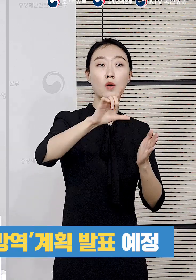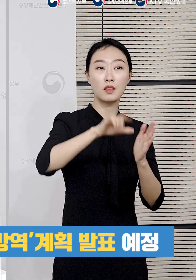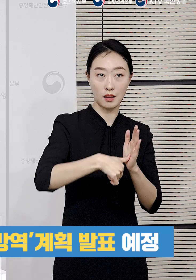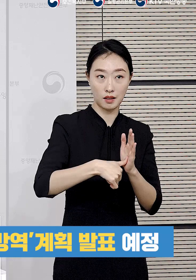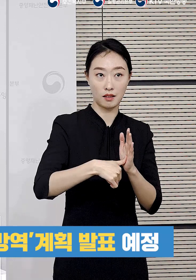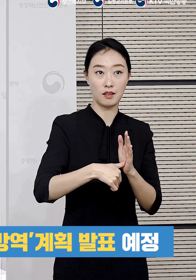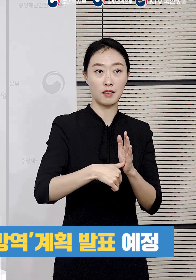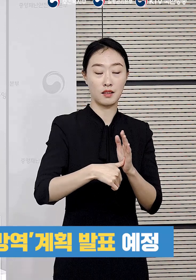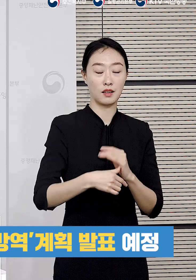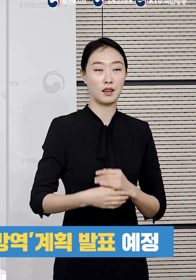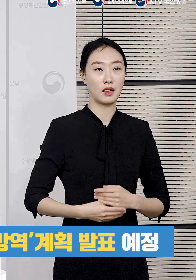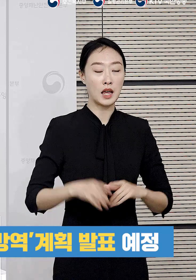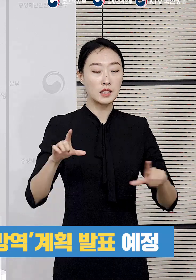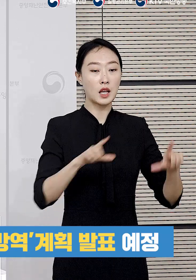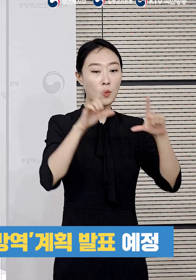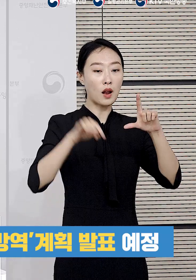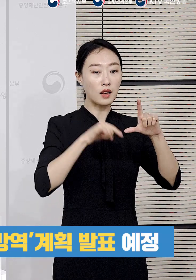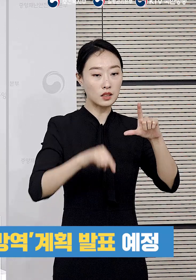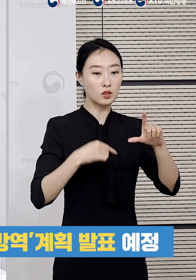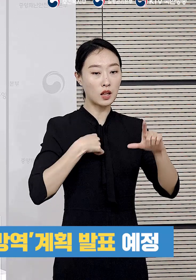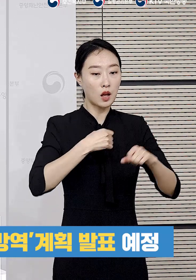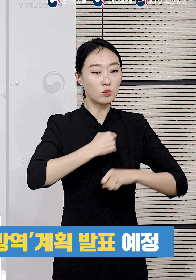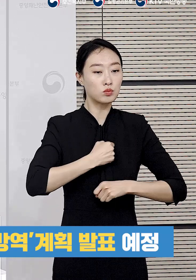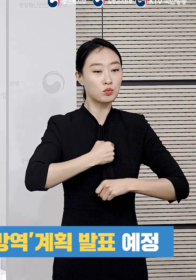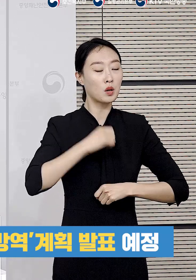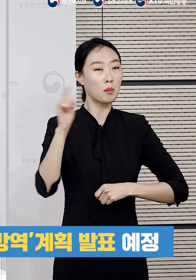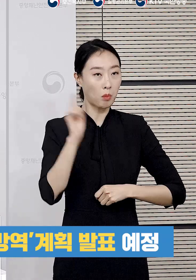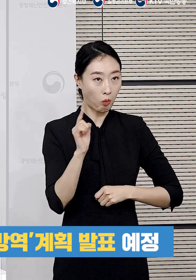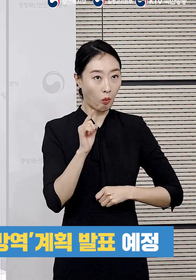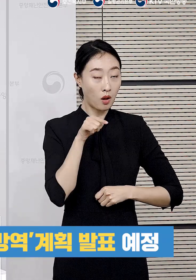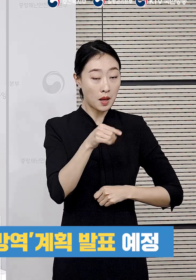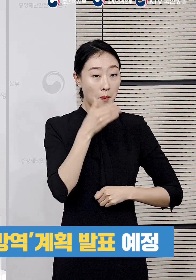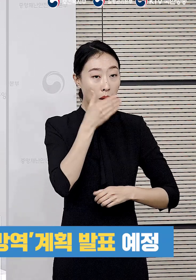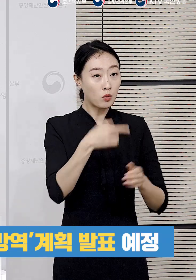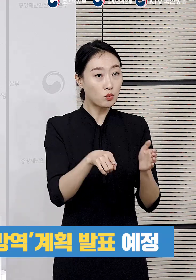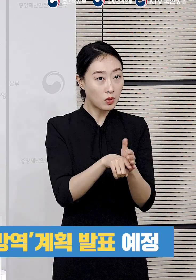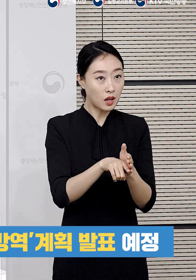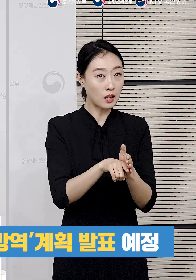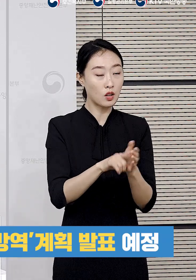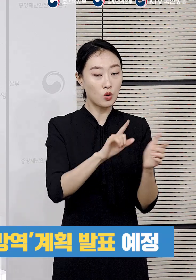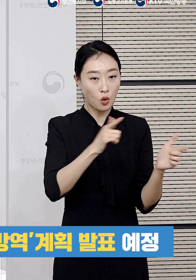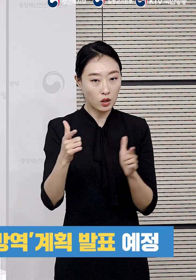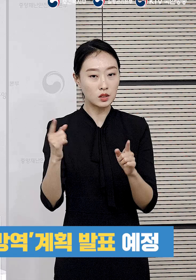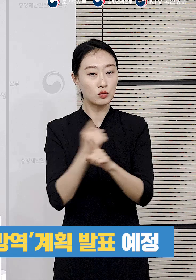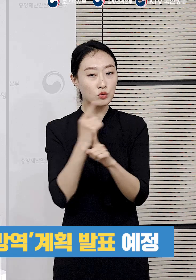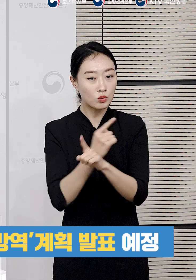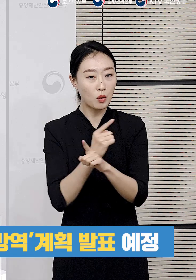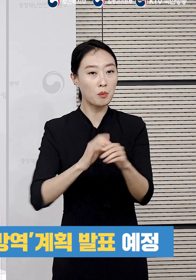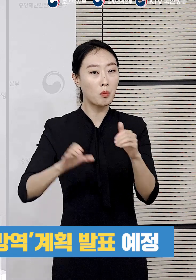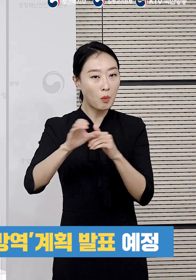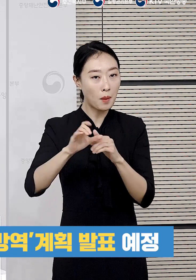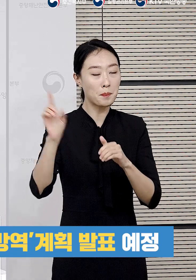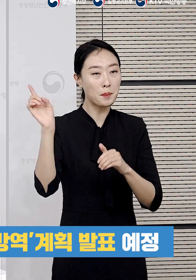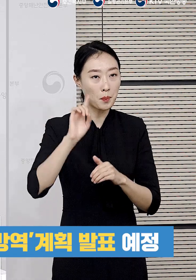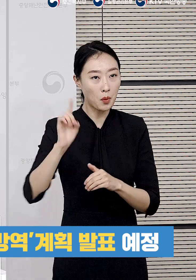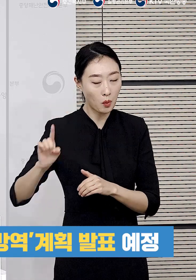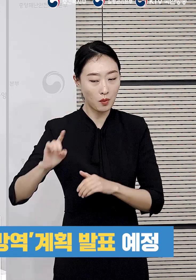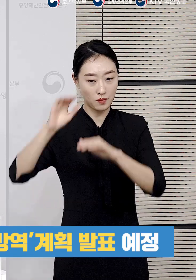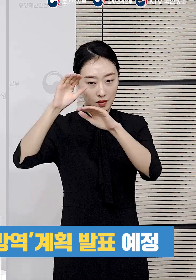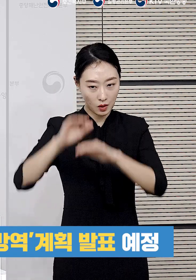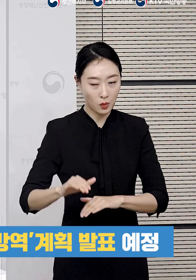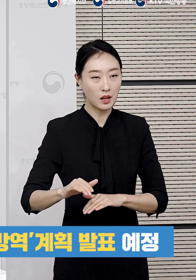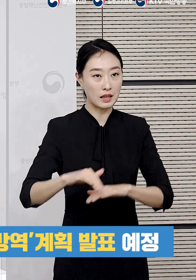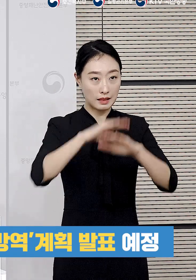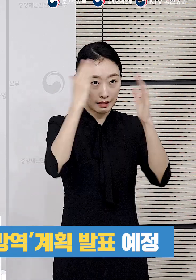생활에서 어떻게 행동을 해야 될 거고 그 행동이 가능하기 위한 여러 가지 어떤 보완들이 무엇이 필요한지에 대한